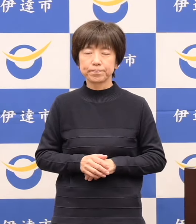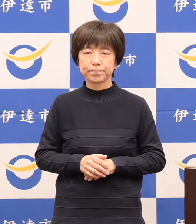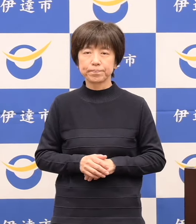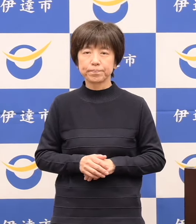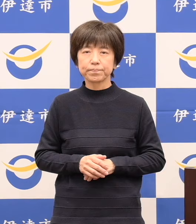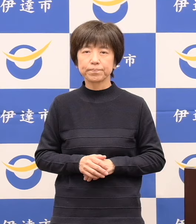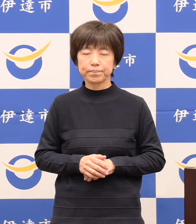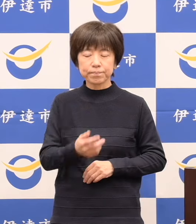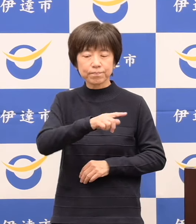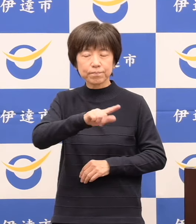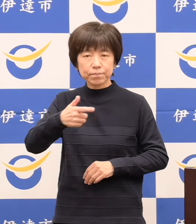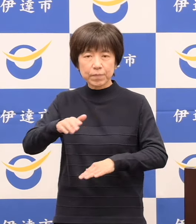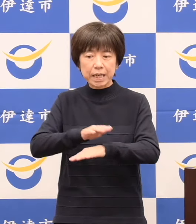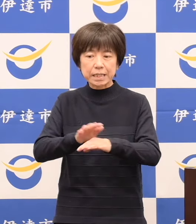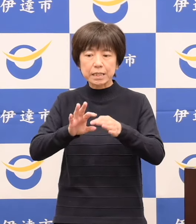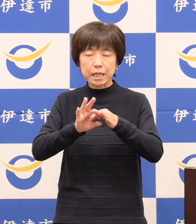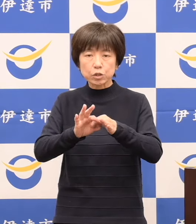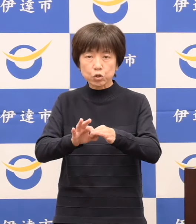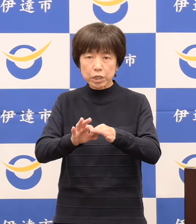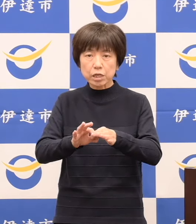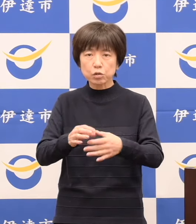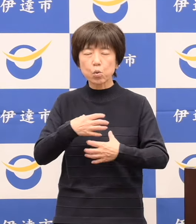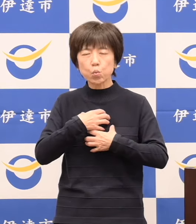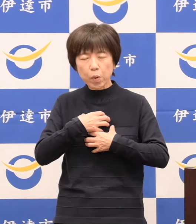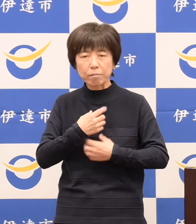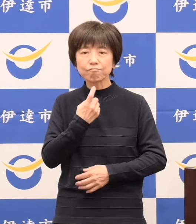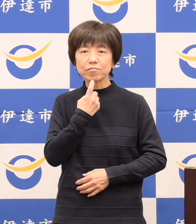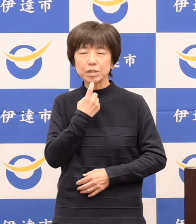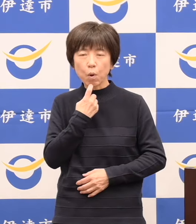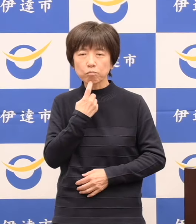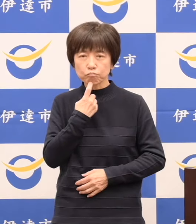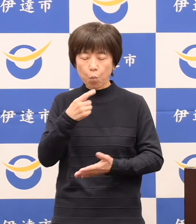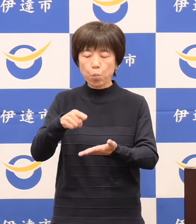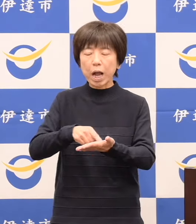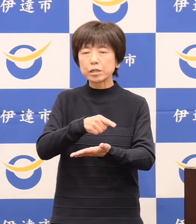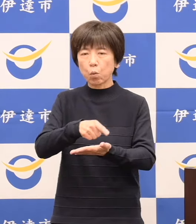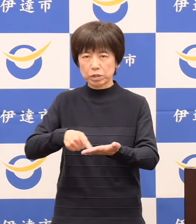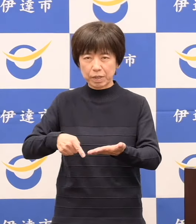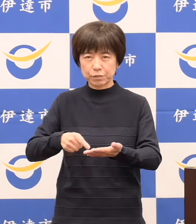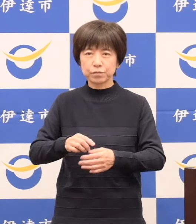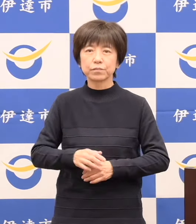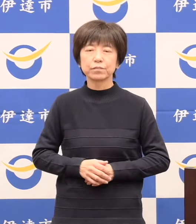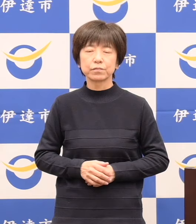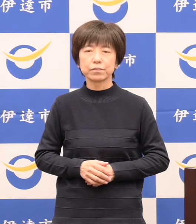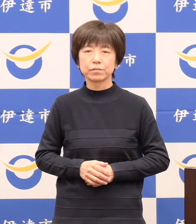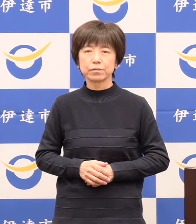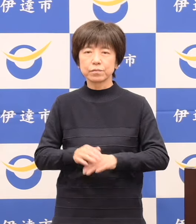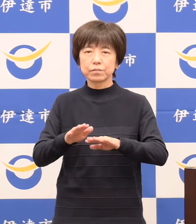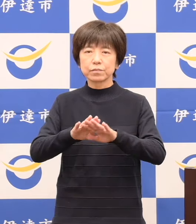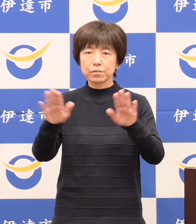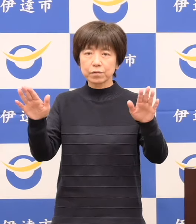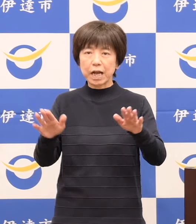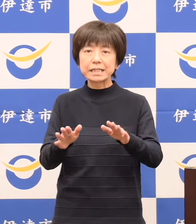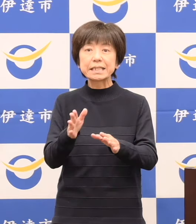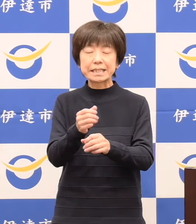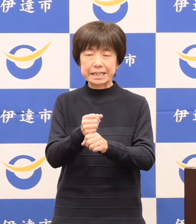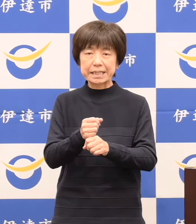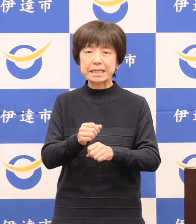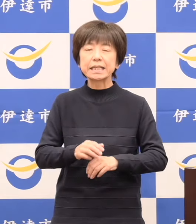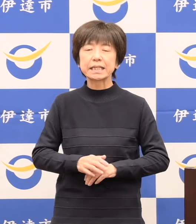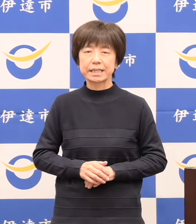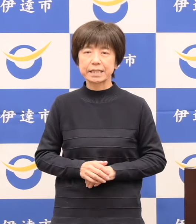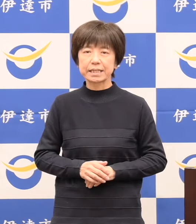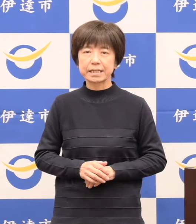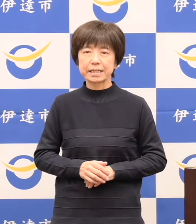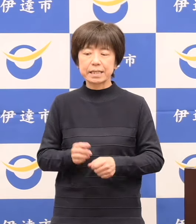はですね、さまざまな手続きに関する不安や疑問を解消してまいります。開始時期はすでにもう開始をしております